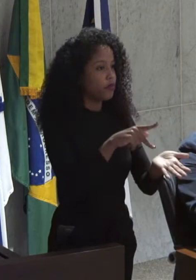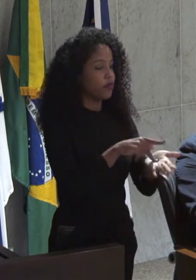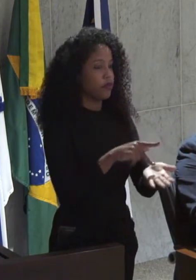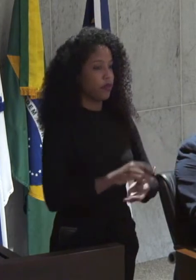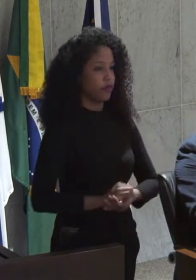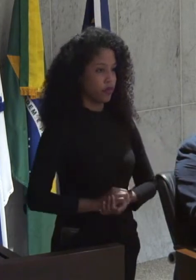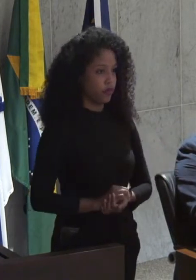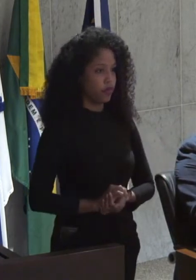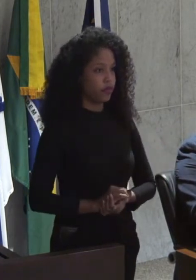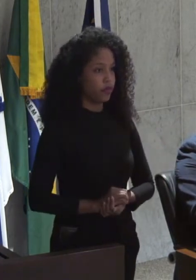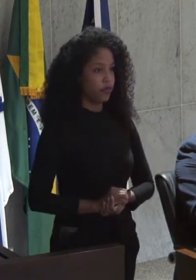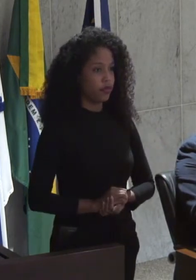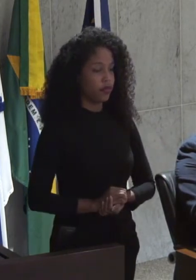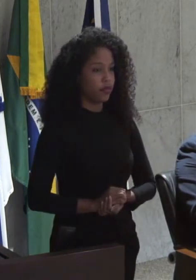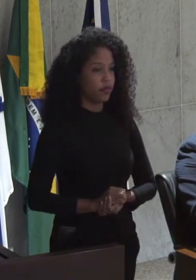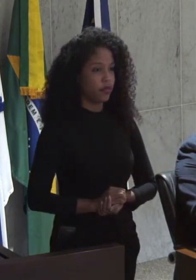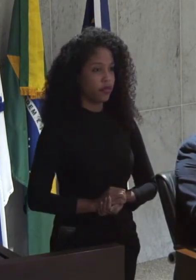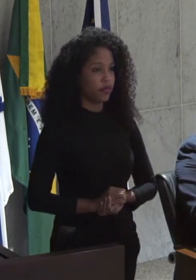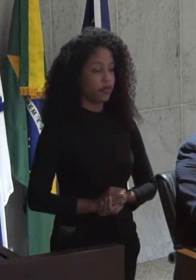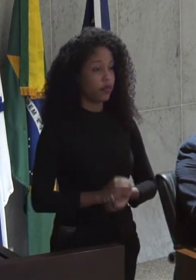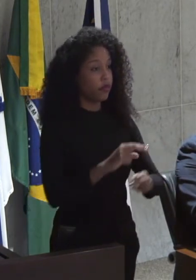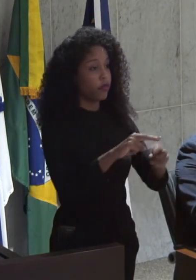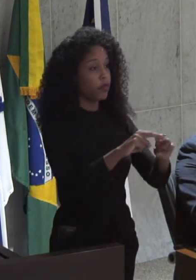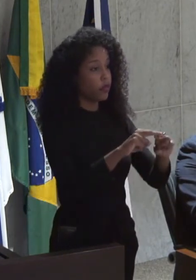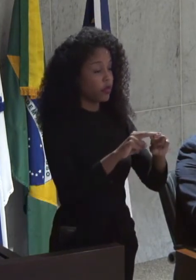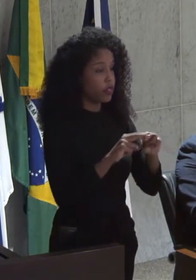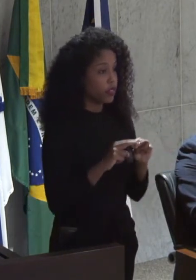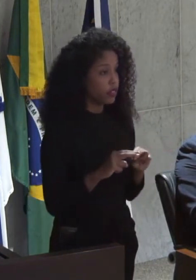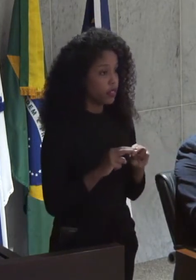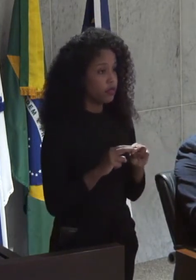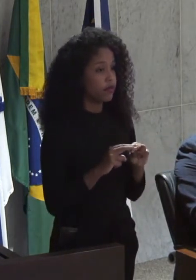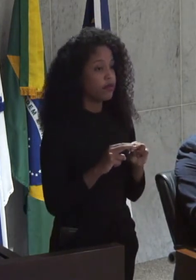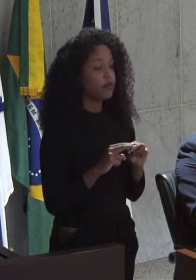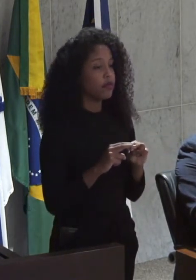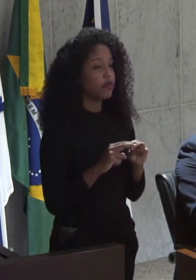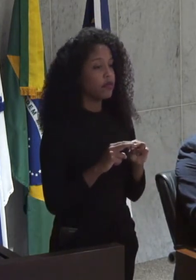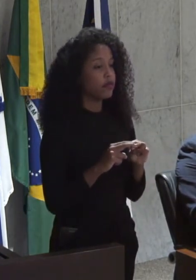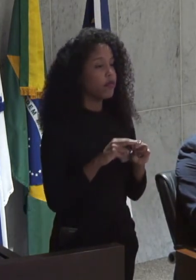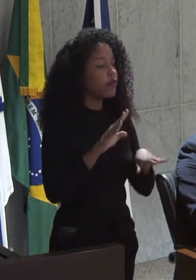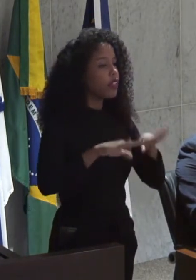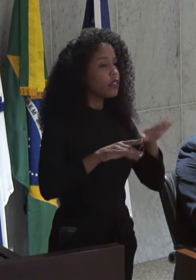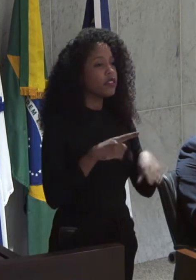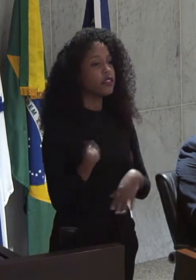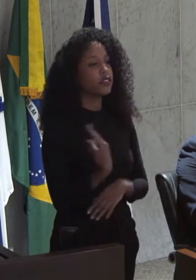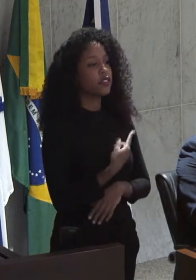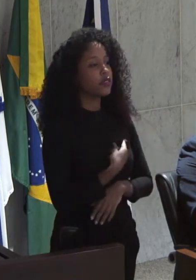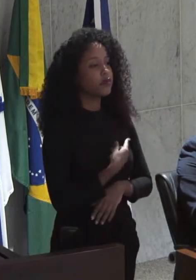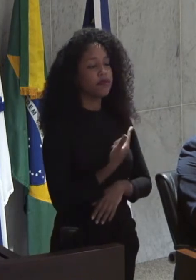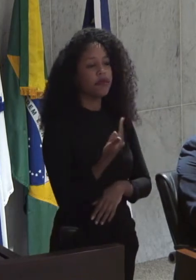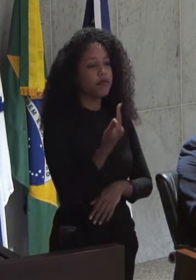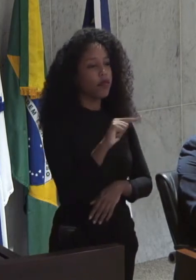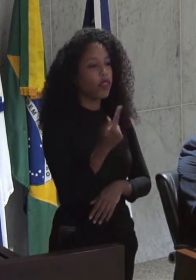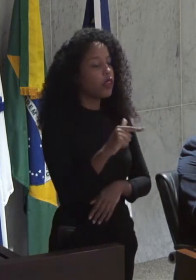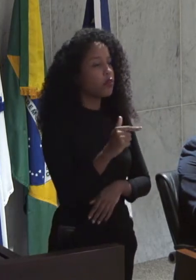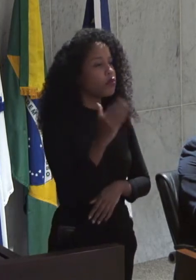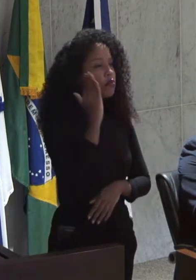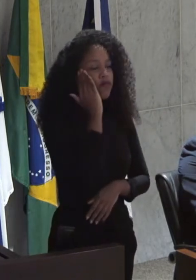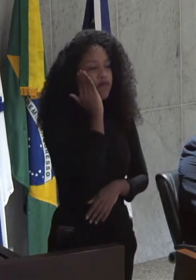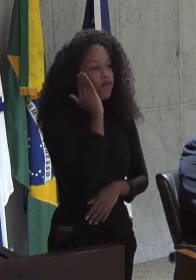verdade. E é por isso que muitas vezes nós não temos essa dimensão,